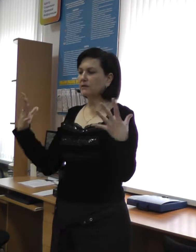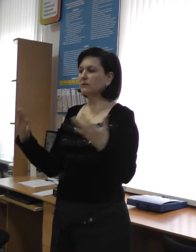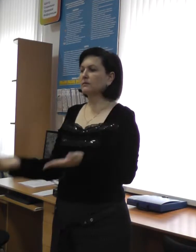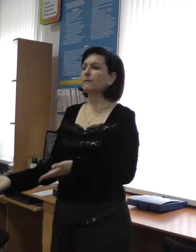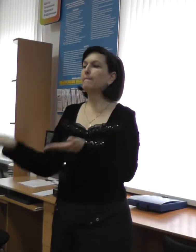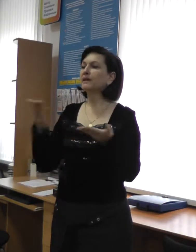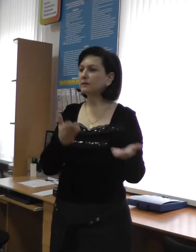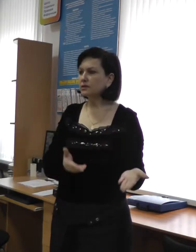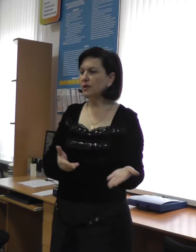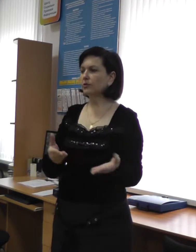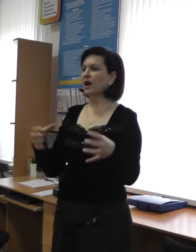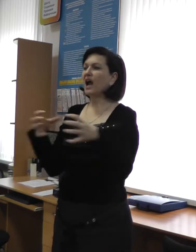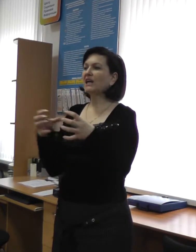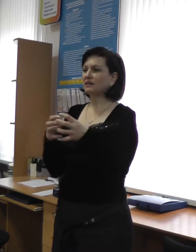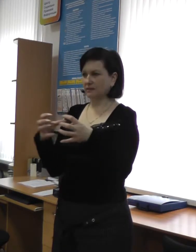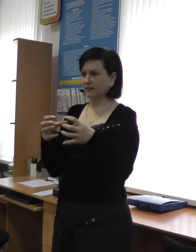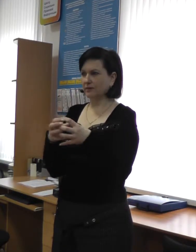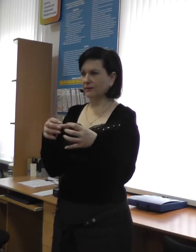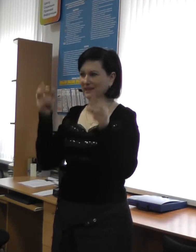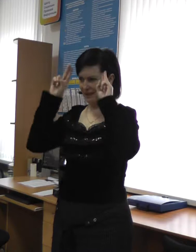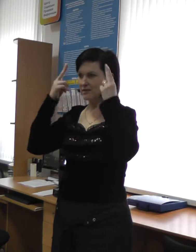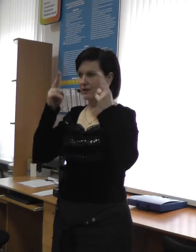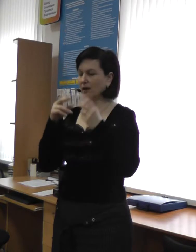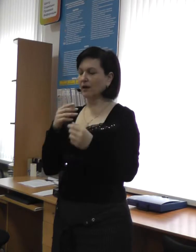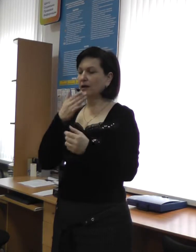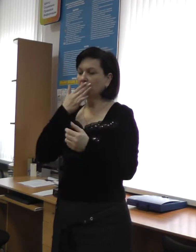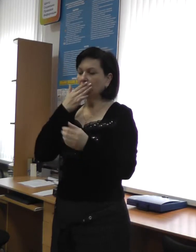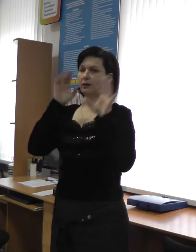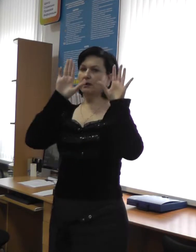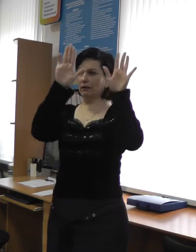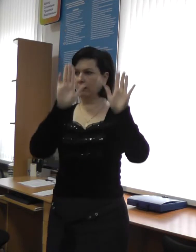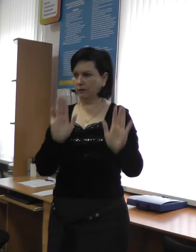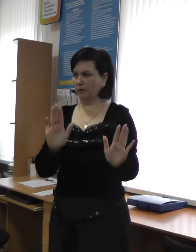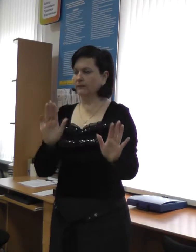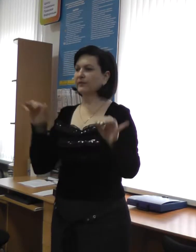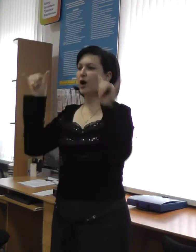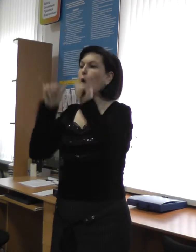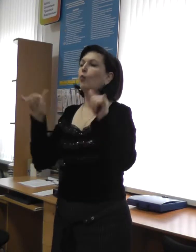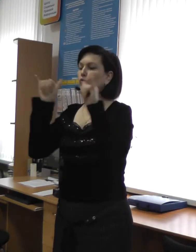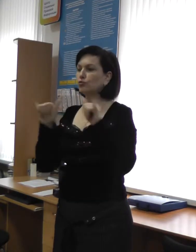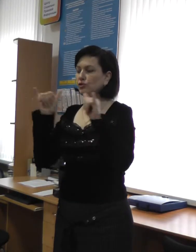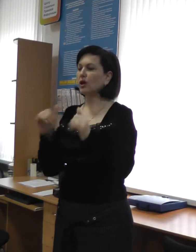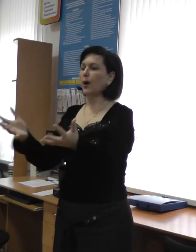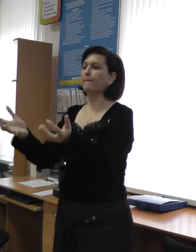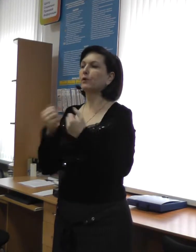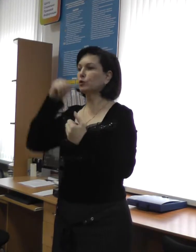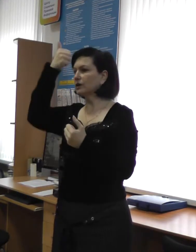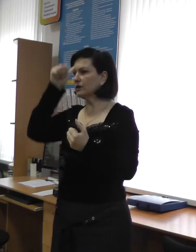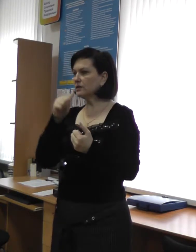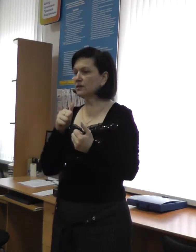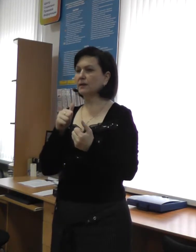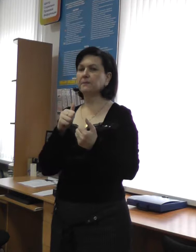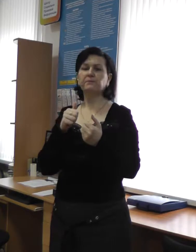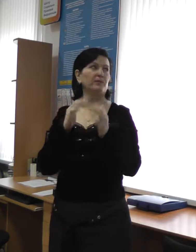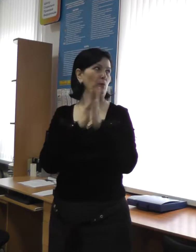эти творческие коллективы, которые выше было сказано. На выставку музеев постоянно берут греческие экспонаты,